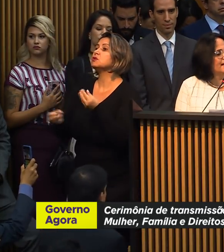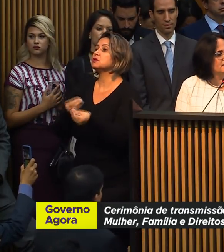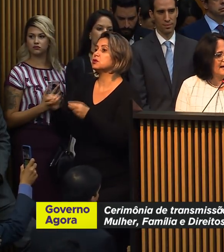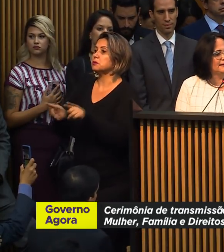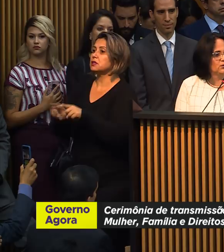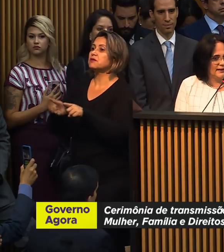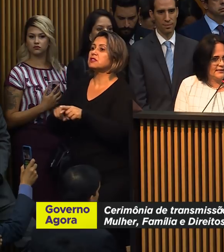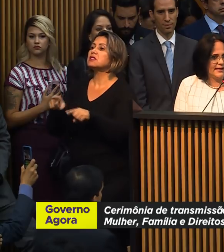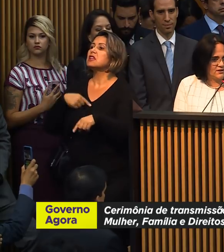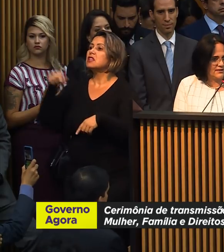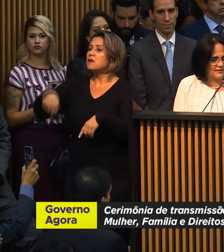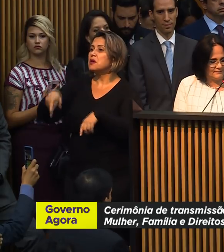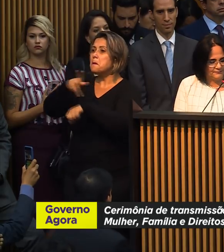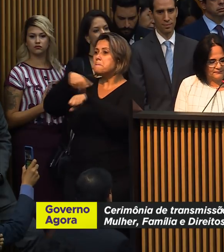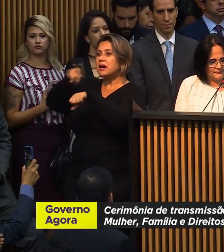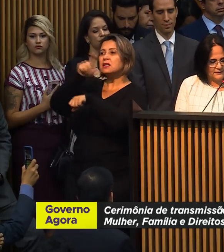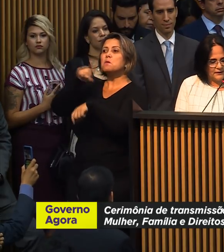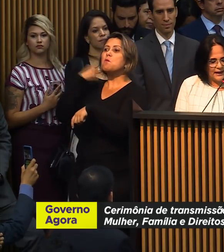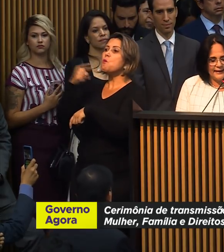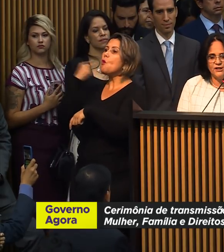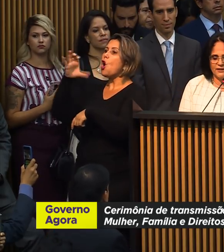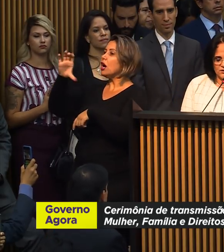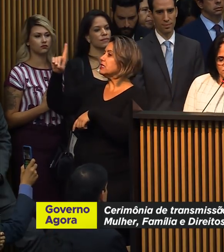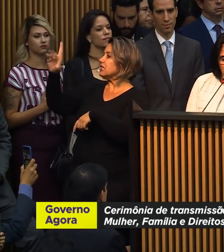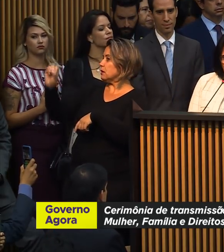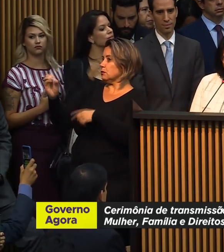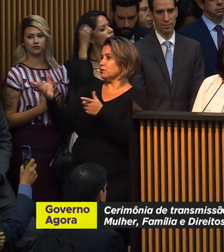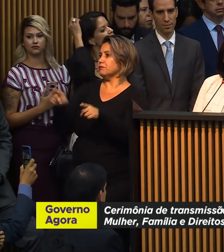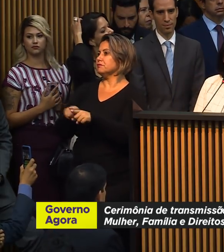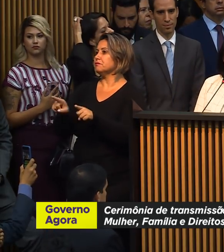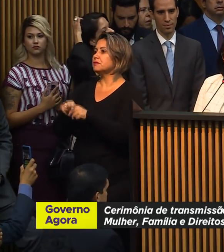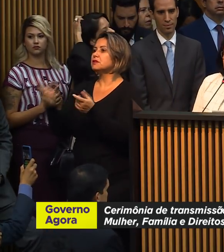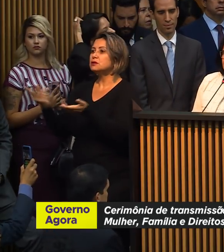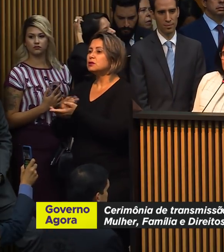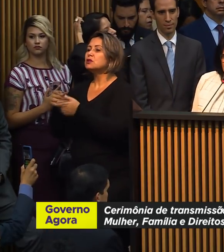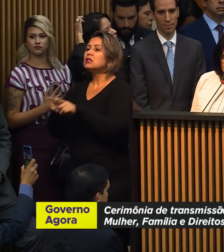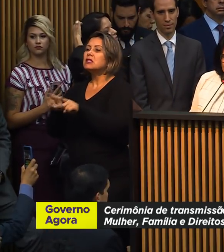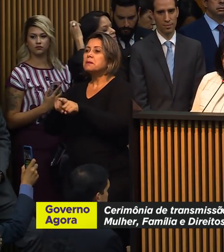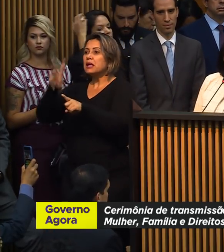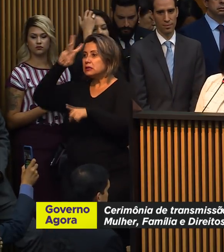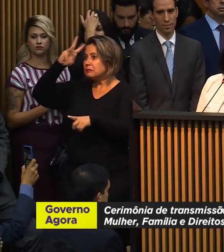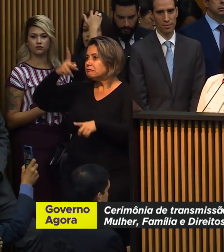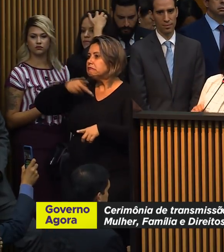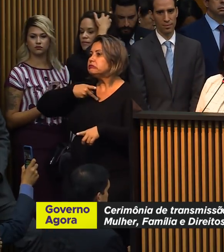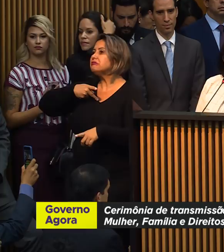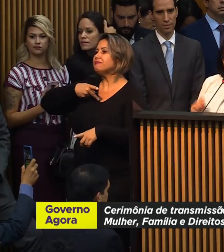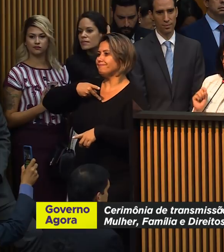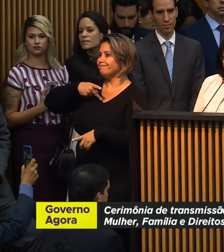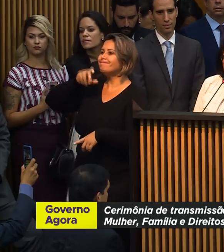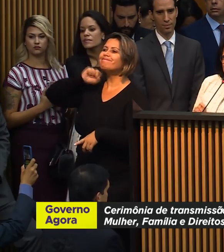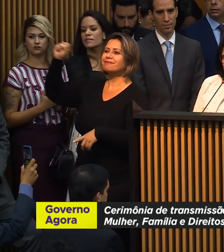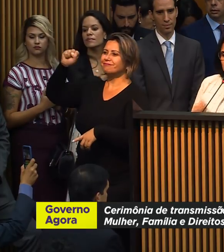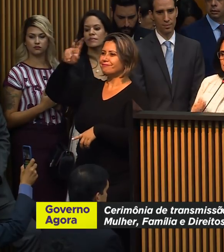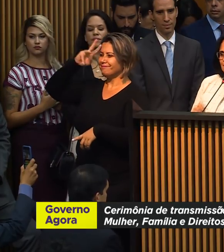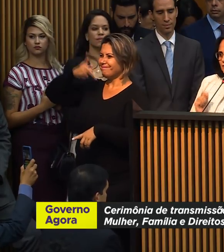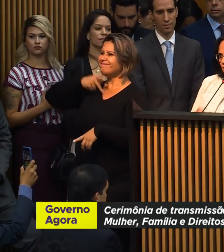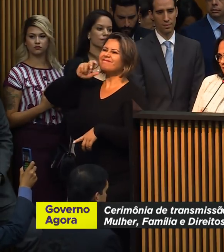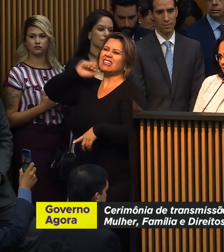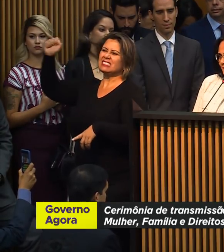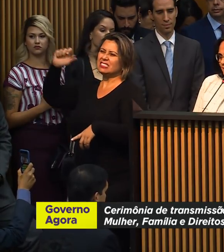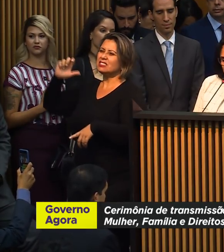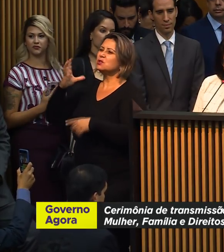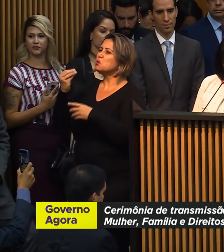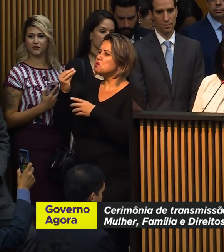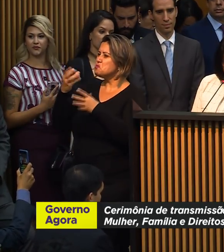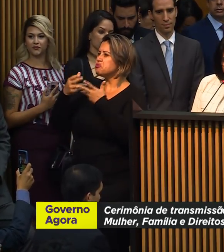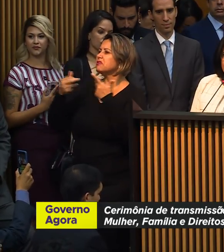mundo que mais mata adolescentes. Além disto, o número de suicídios tem aumentado de forma